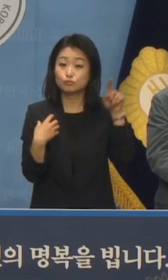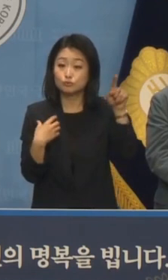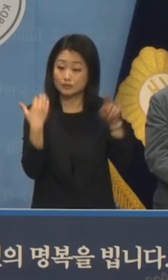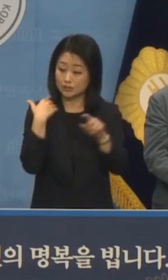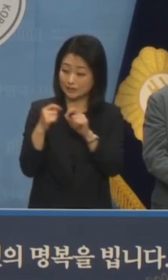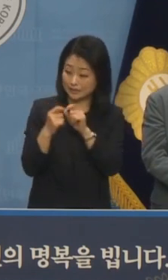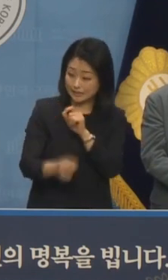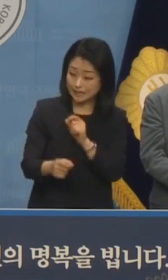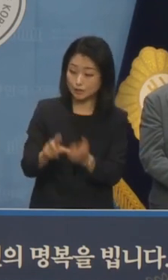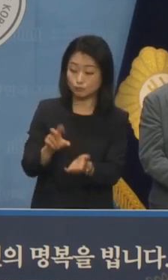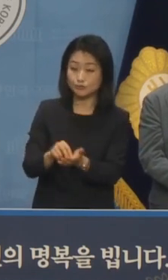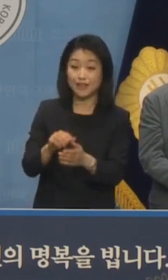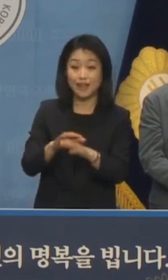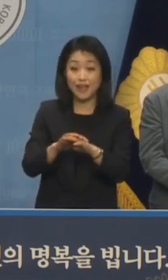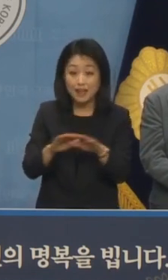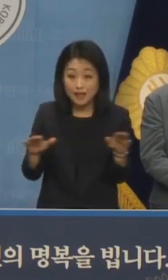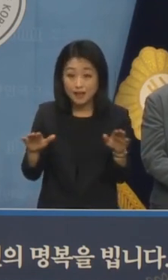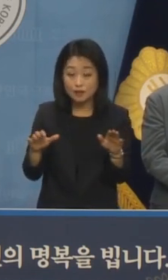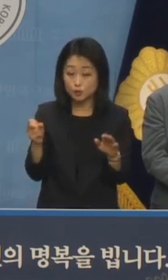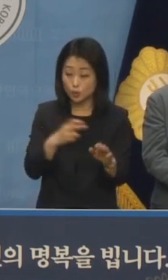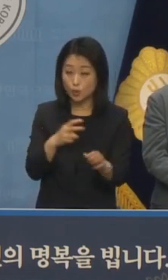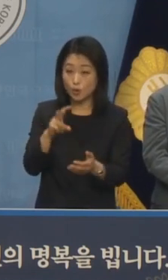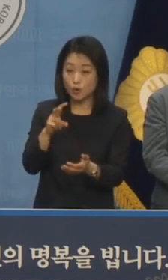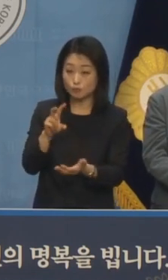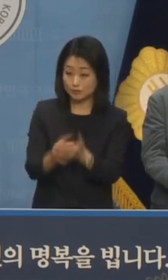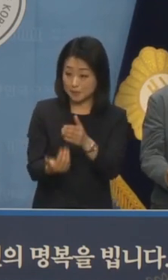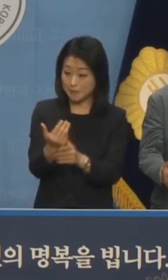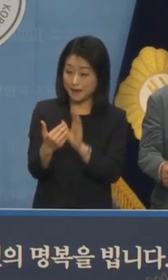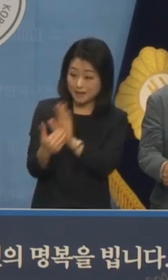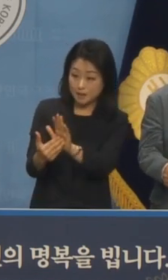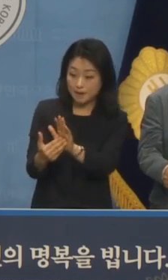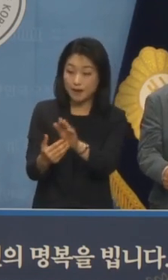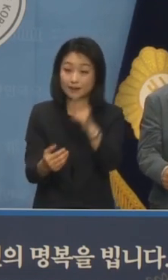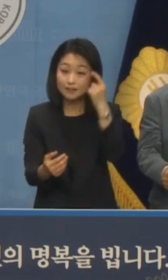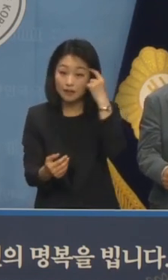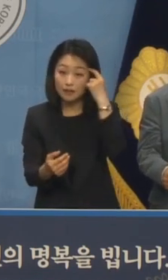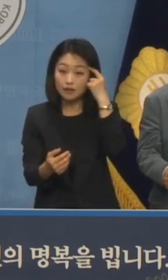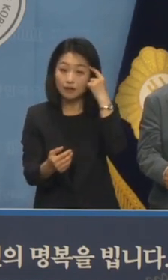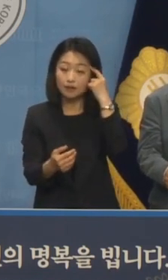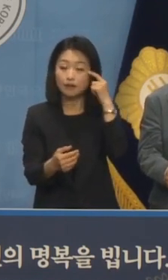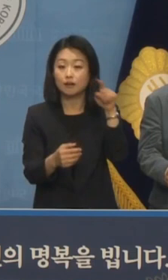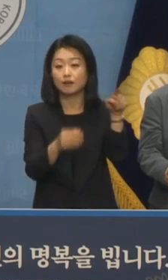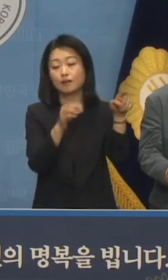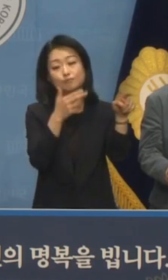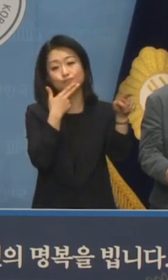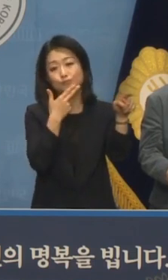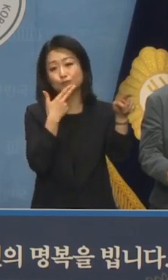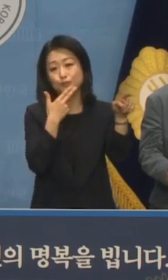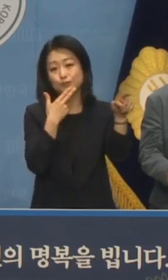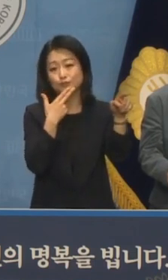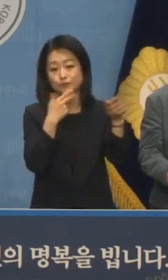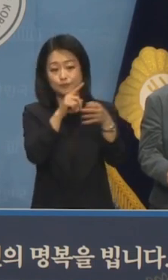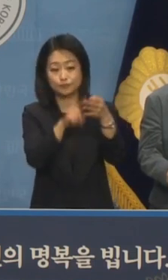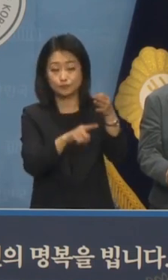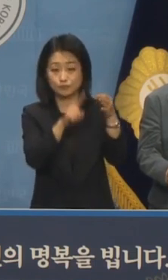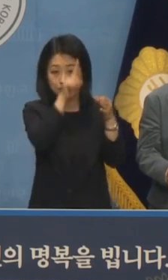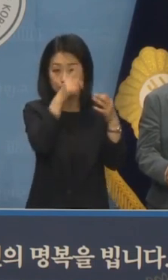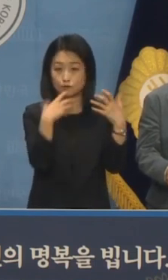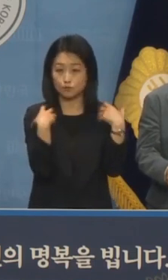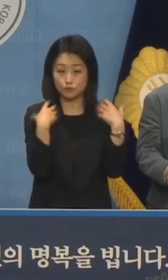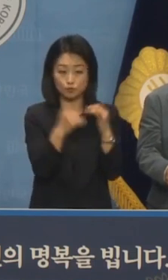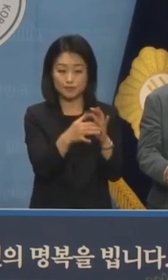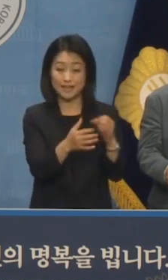전세사기 문제를 해결하고 예방할 의지가 있는 것인지 의문스럽습니다. 윤석열 정부와